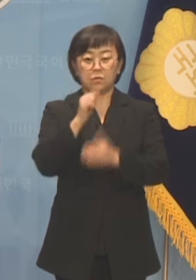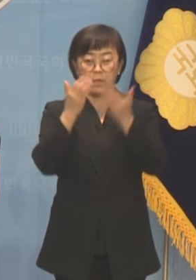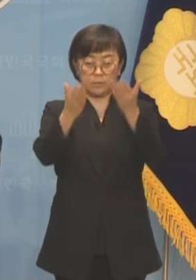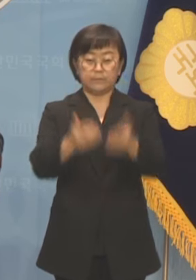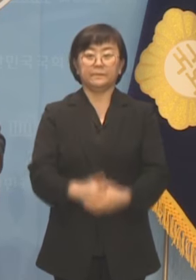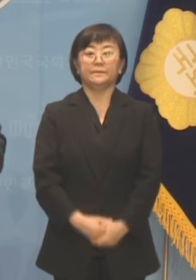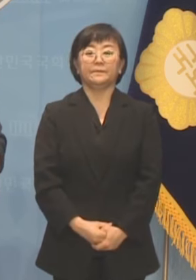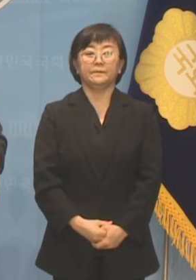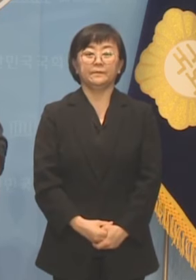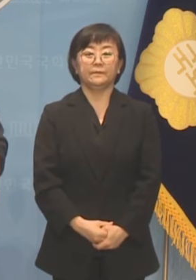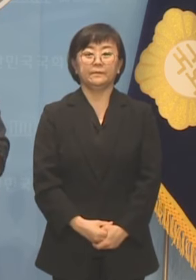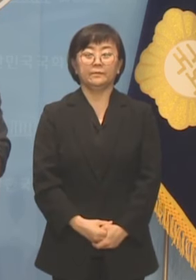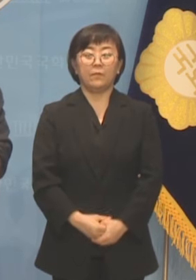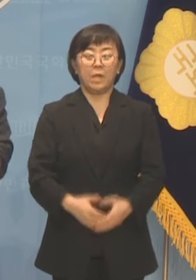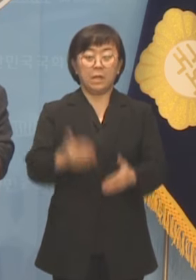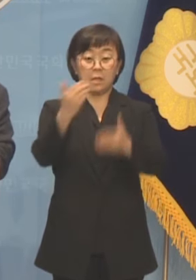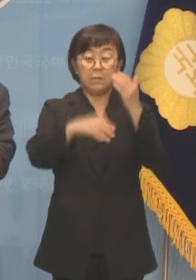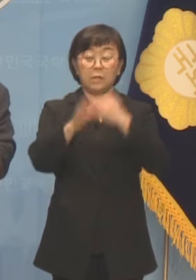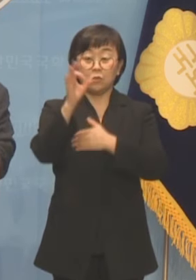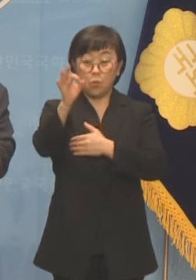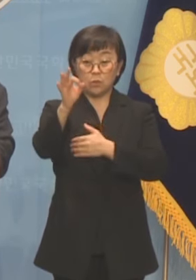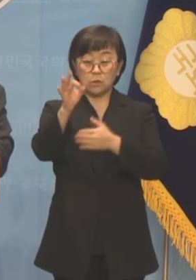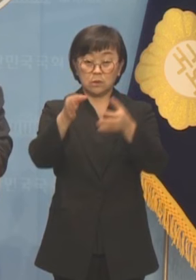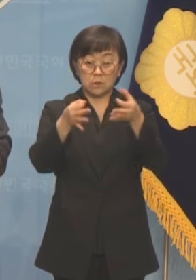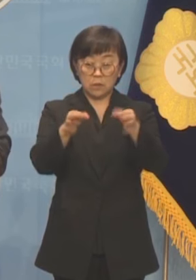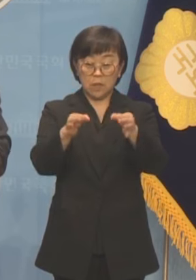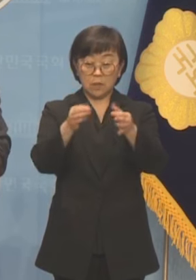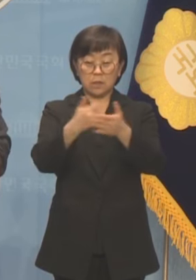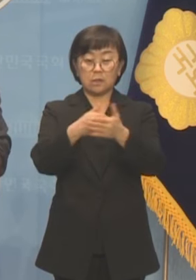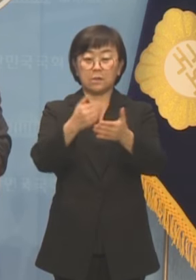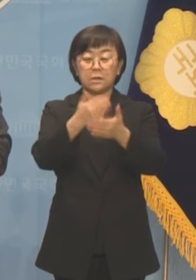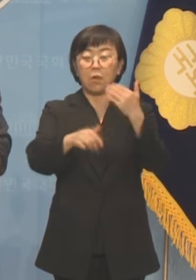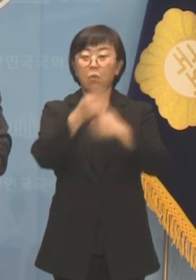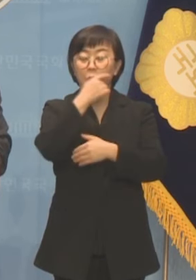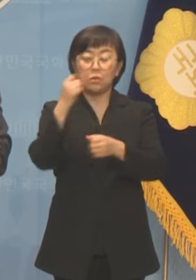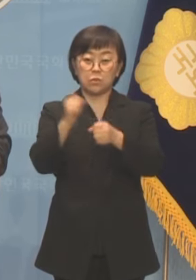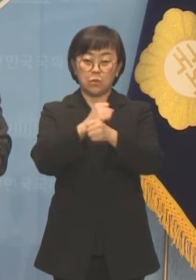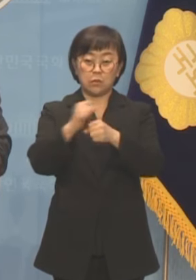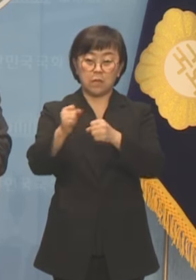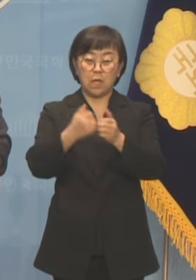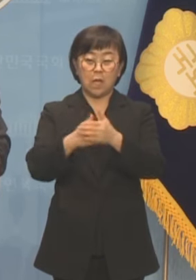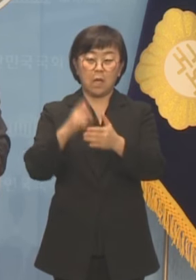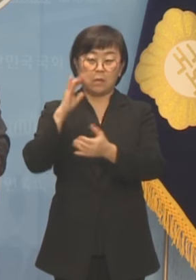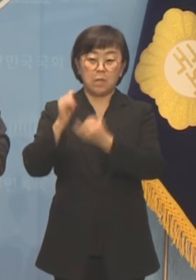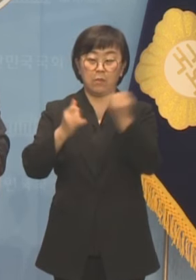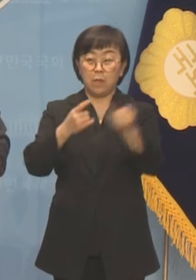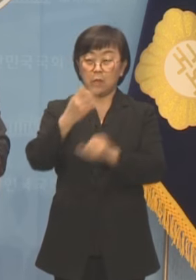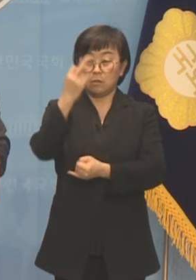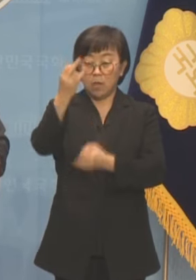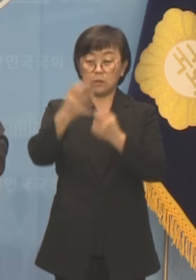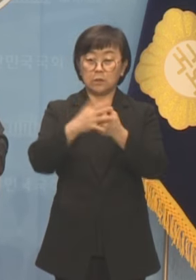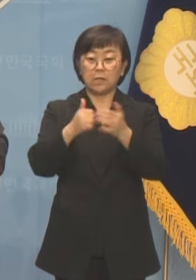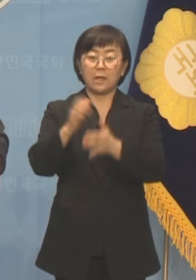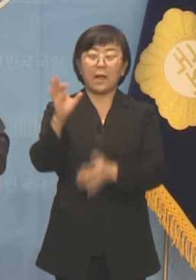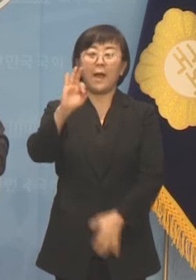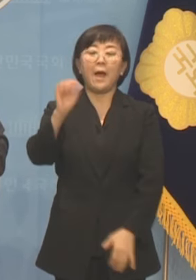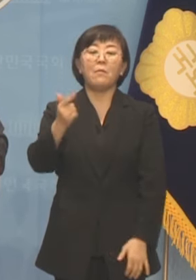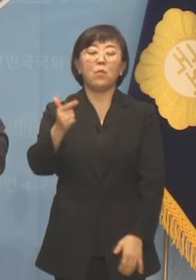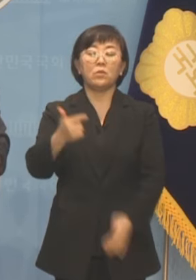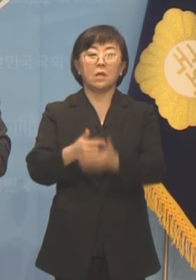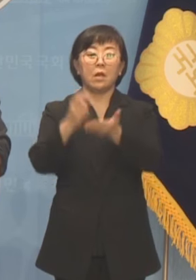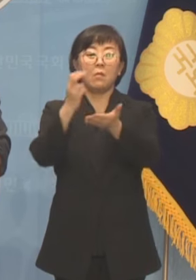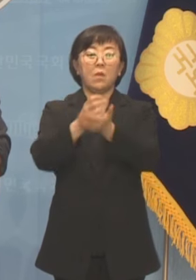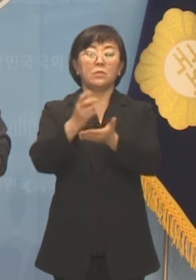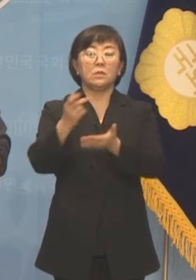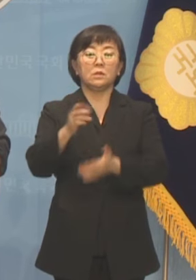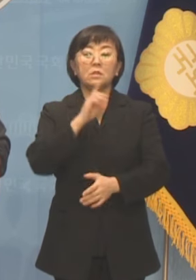제가 마무리할 겁니다 잔고 조작에서 최순 씨의 공범으로 치 소신 안모씨가